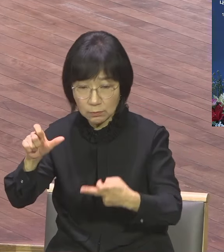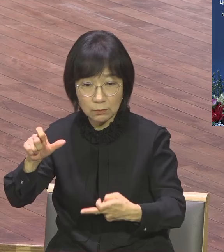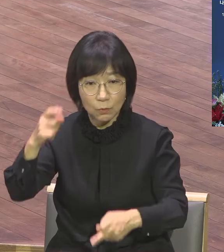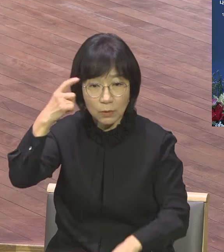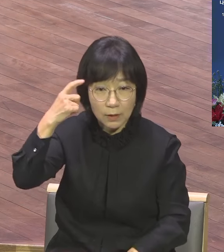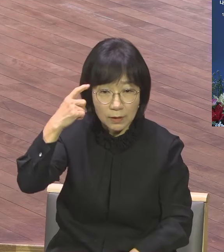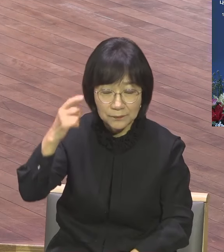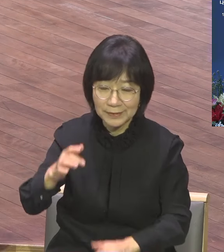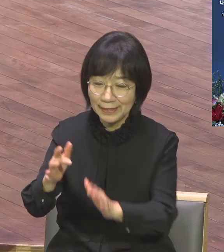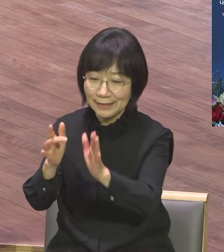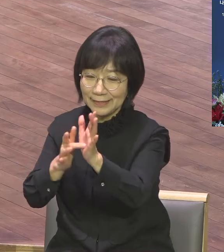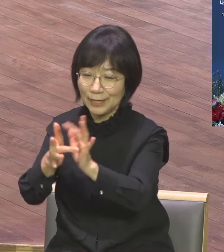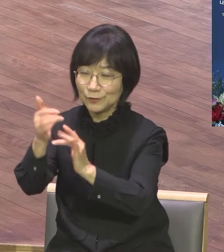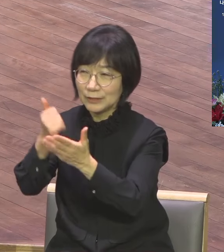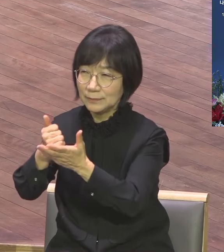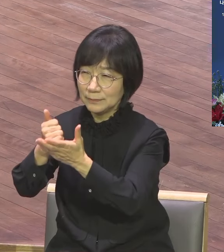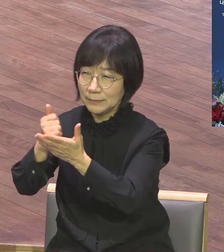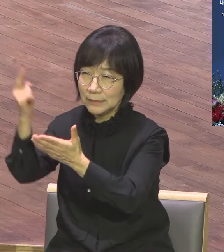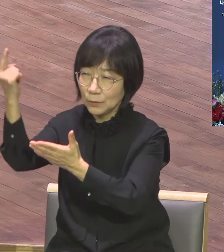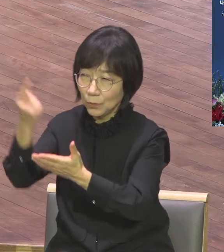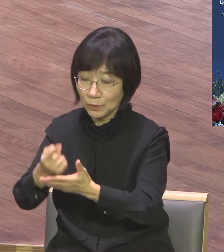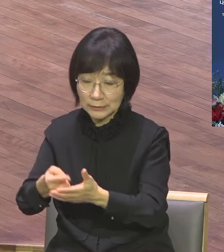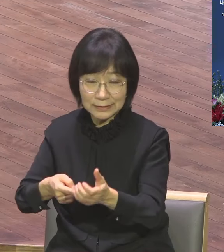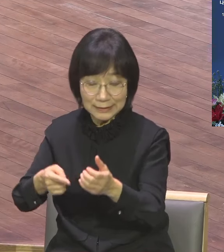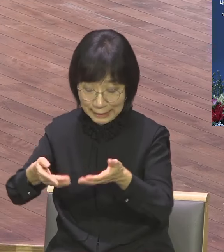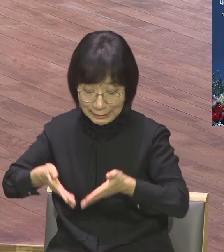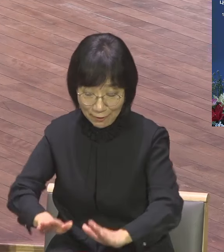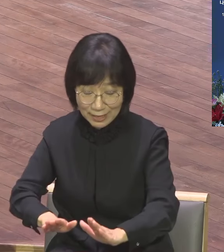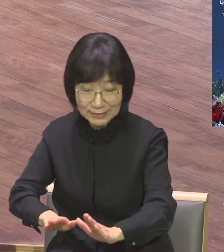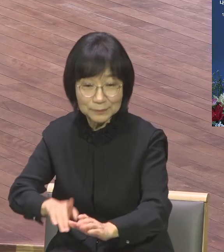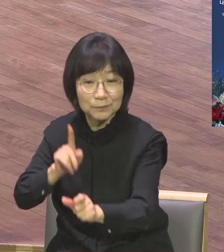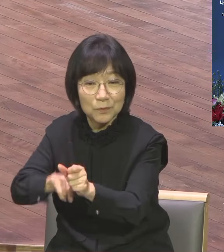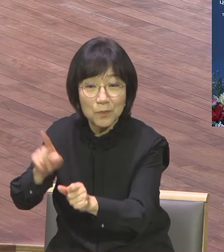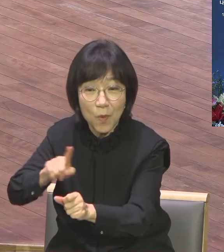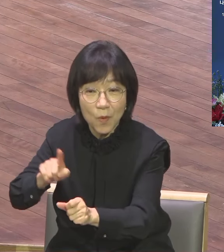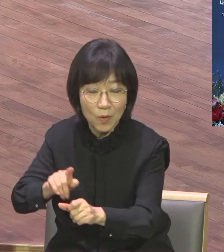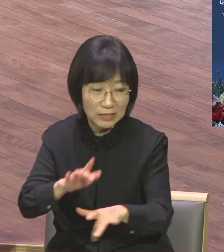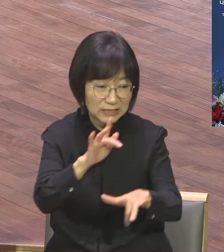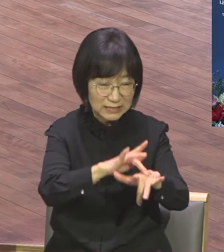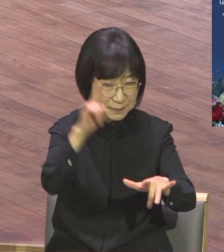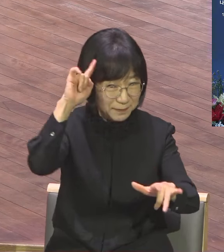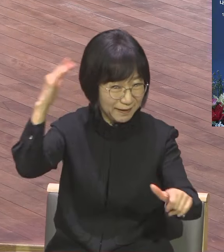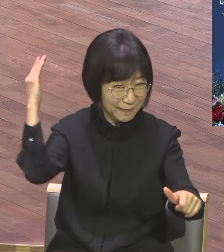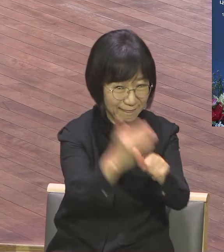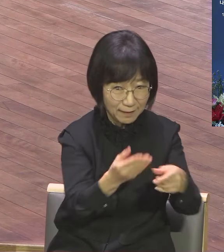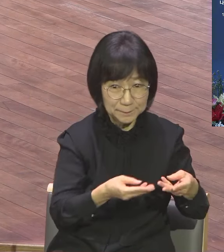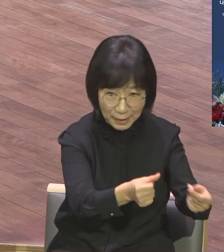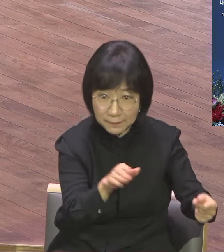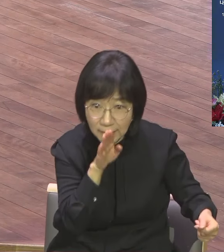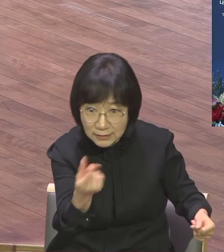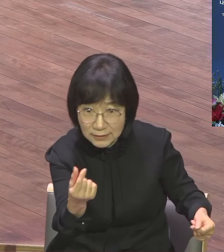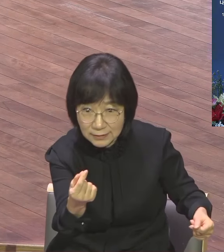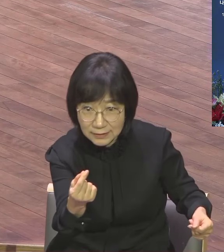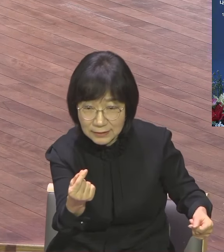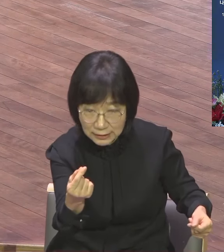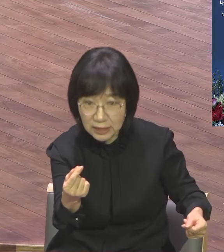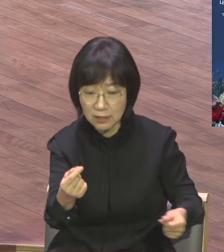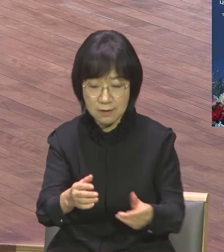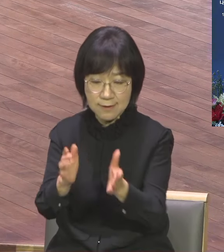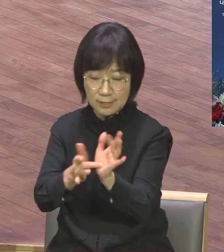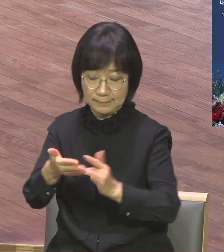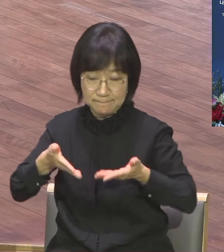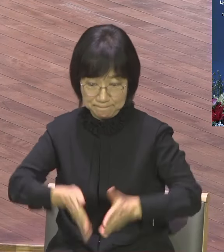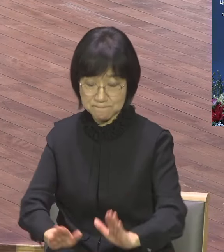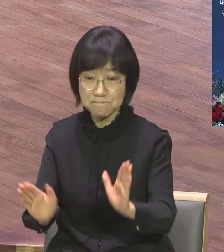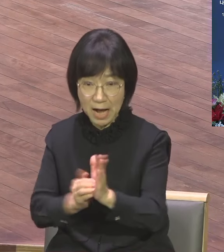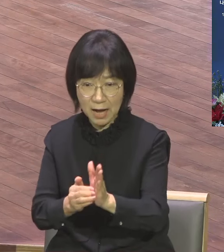예수님께서 이 땅에 오신 이유가 뭐냐? 오신 이유 중 하나가 사탄 머리 깨뜨리기 오셨어요. 사탄을 멸하기 위하여